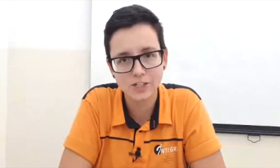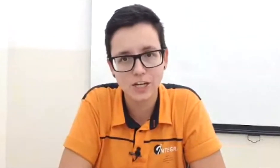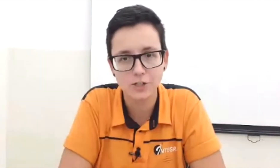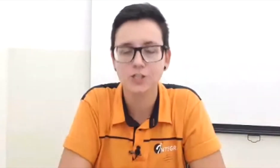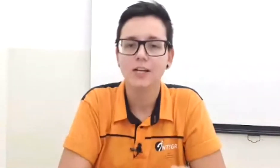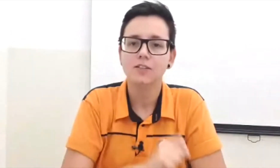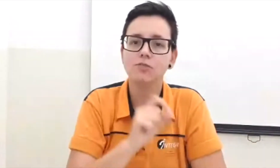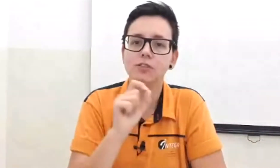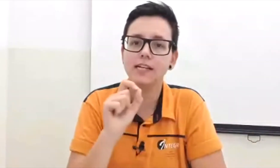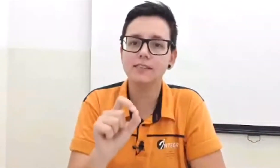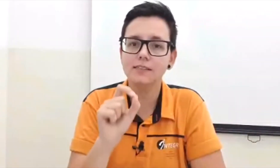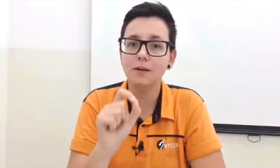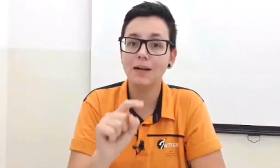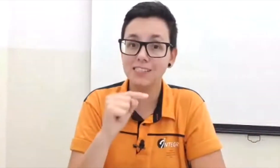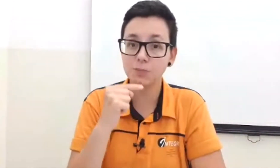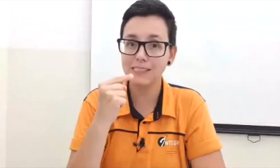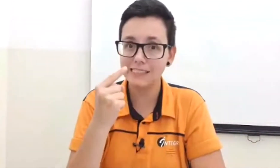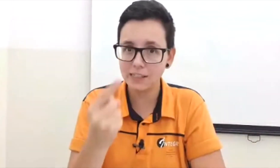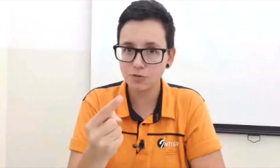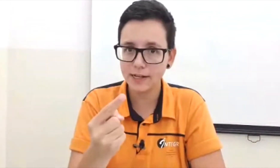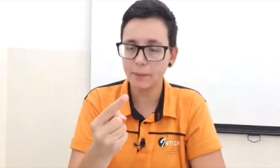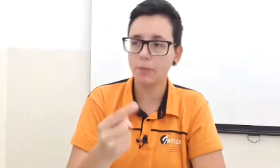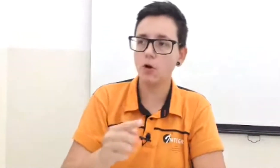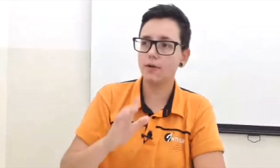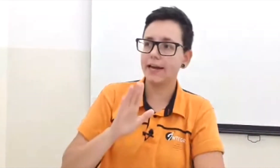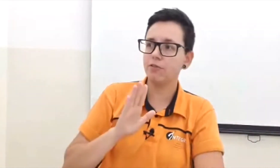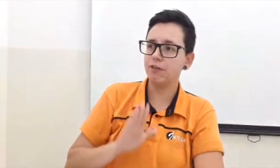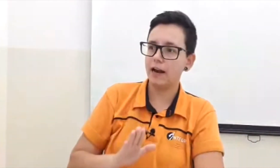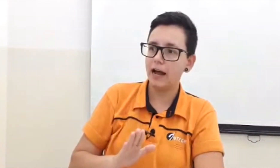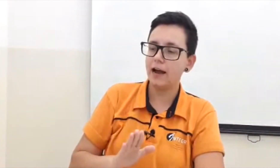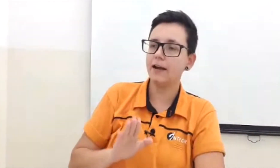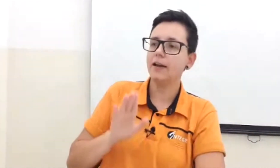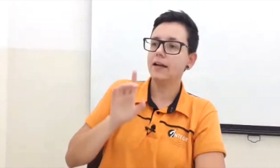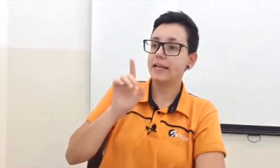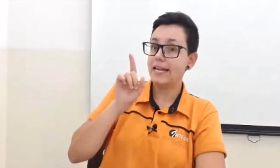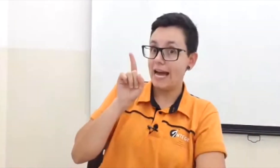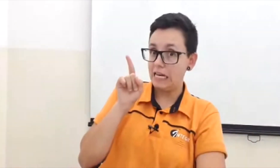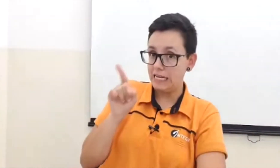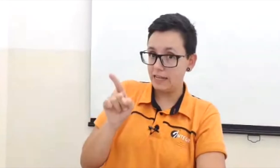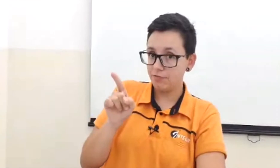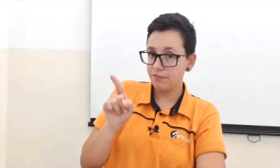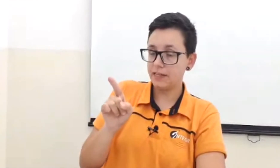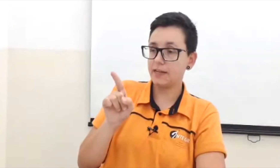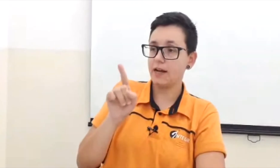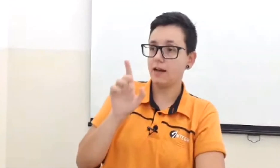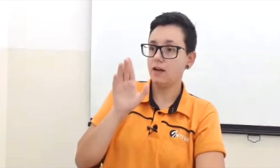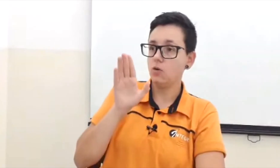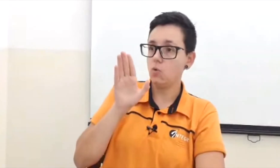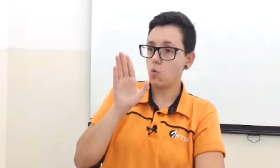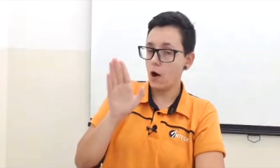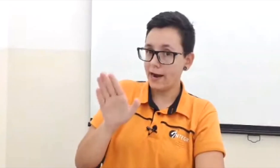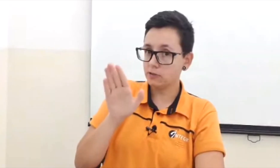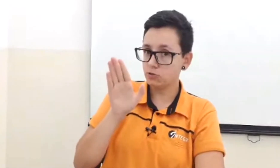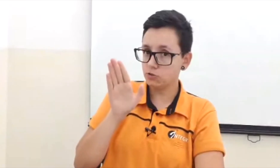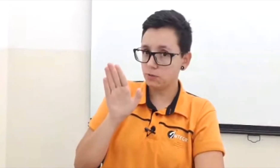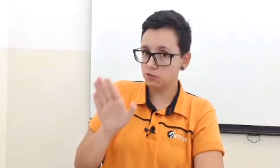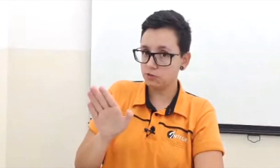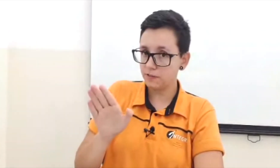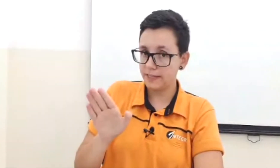gente? Se você quiser ser mais específico ainda, eu quero falar que ali fica o quarto dos meus